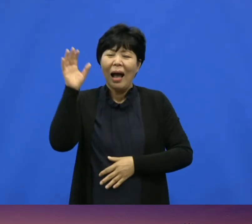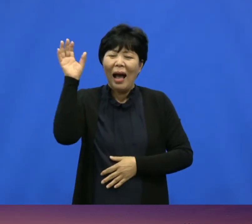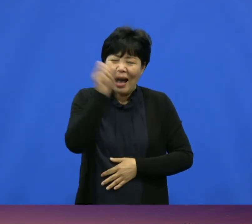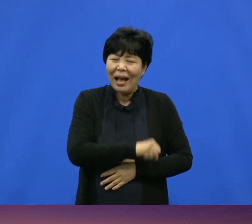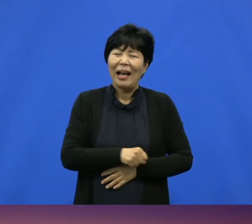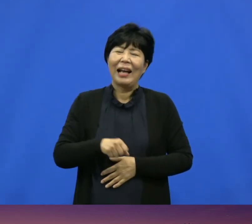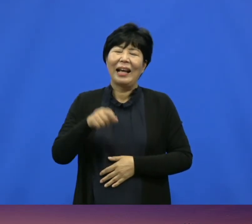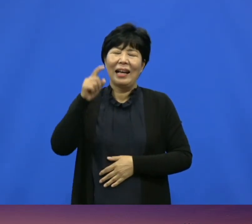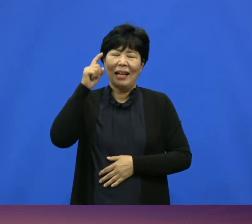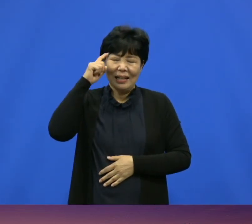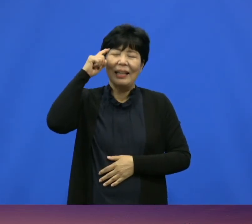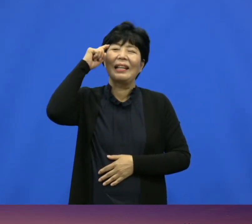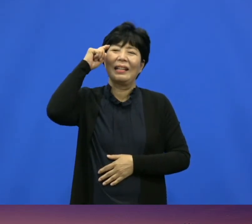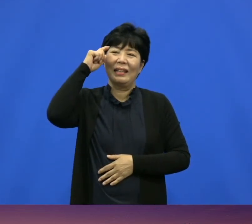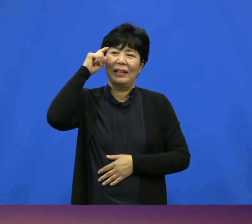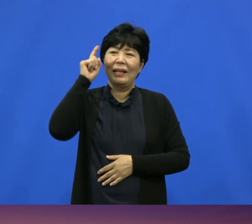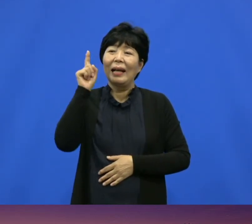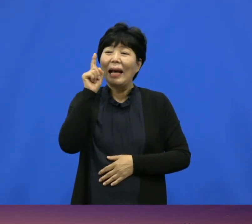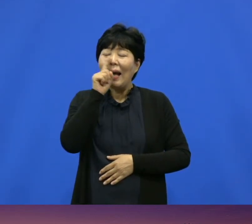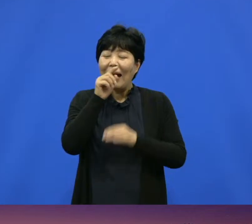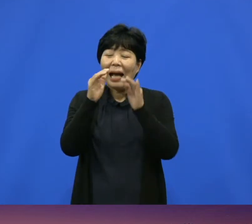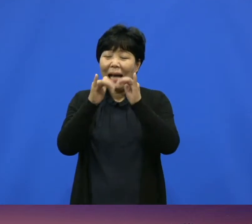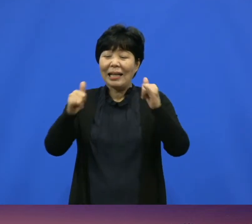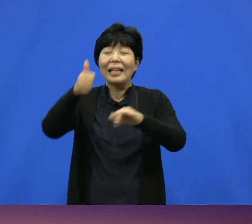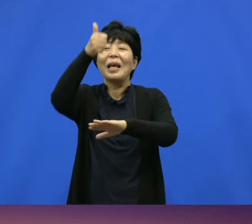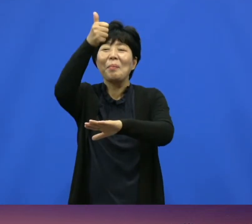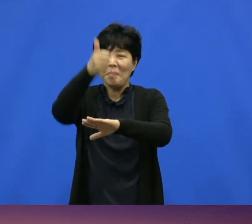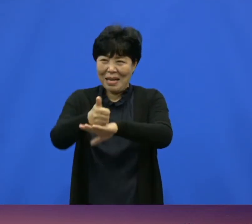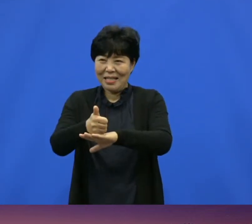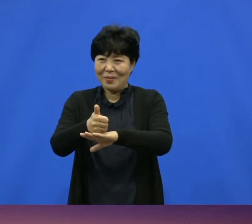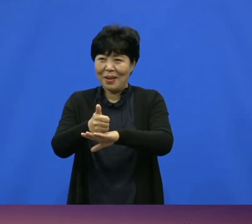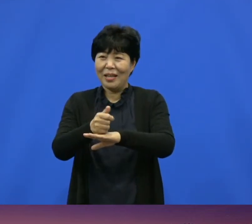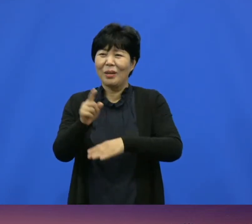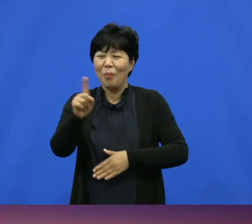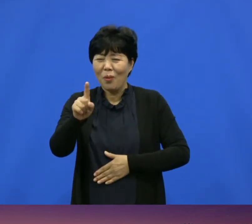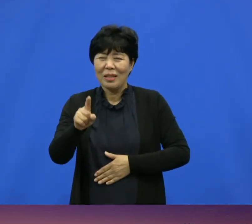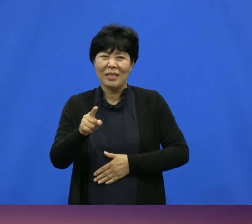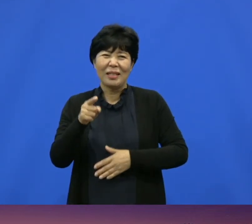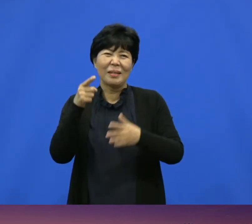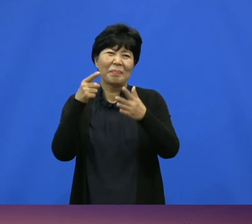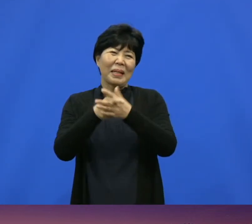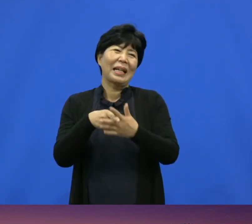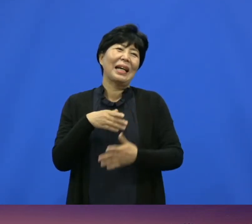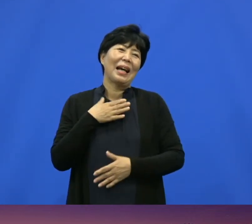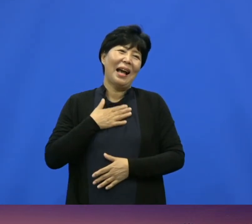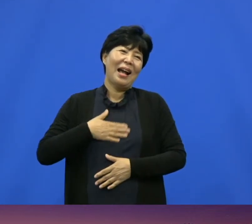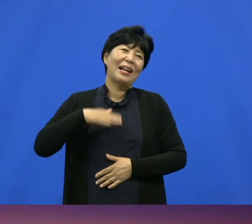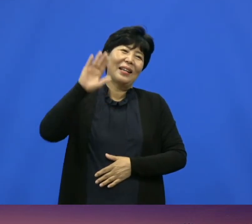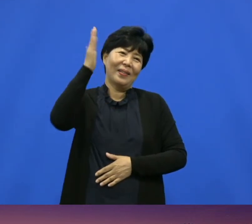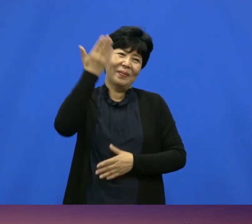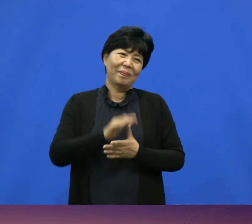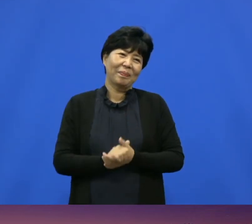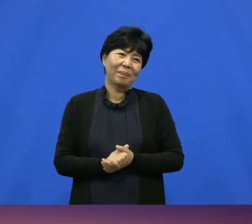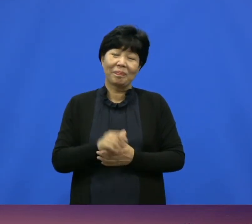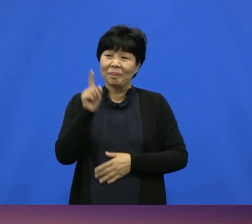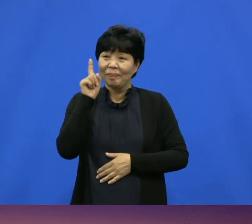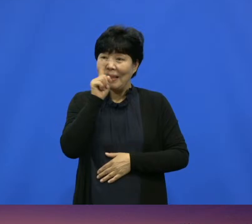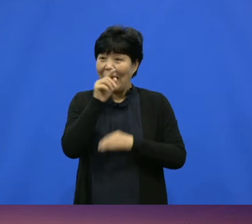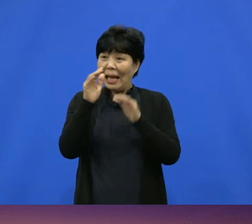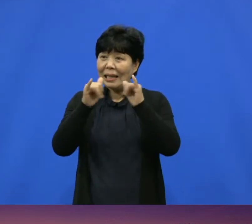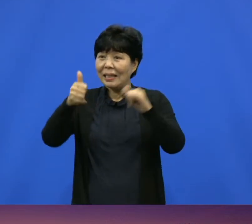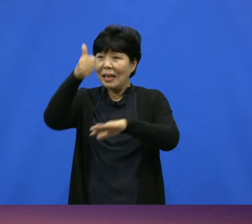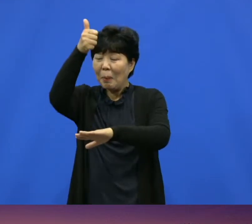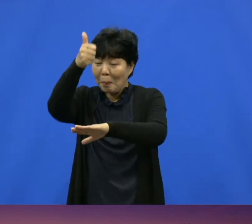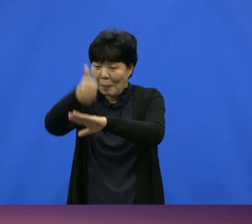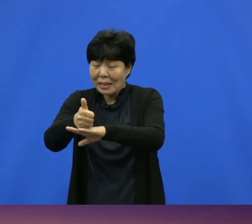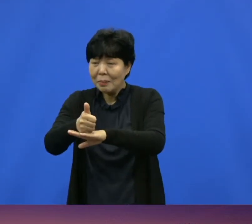종말이 깨달아졌다는 거예요. 그 악인들의 번성을 부러워할 이유가 전혀 없다는 거예요. 그 악인들의 끝을